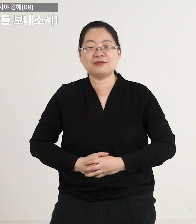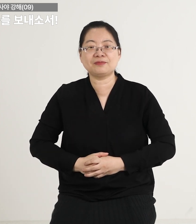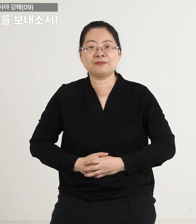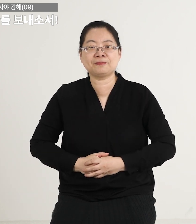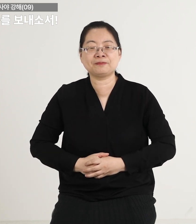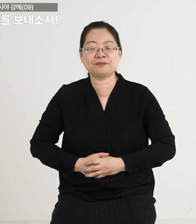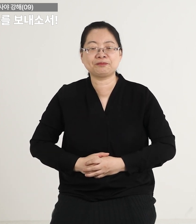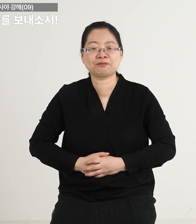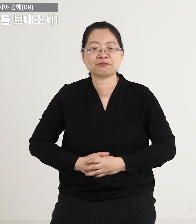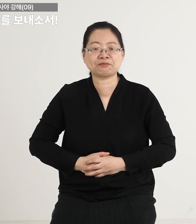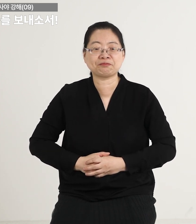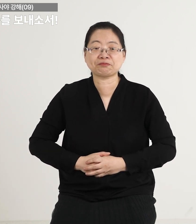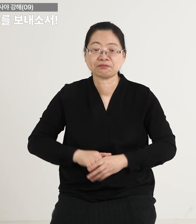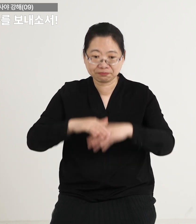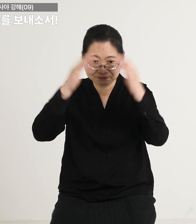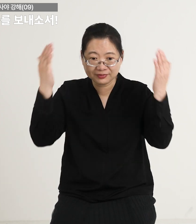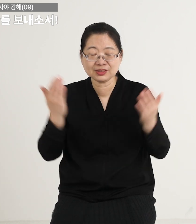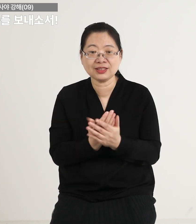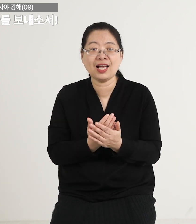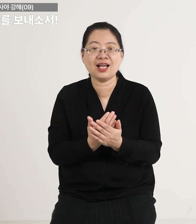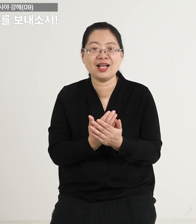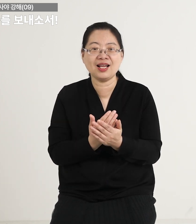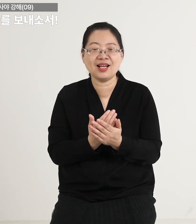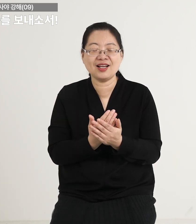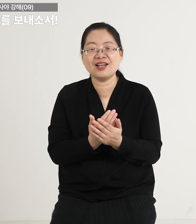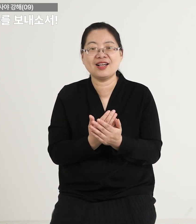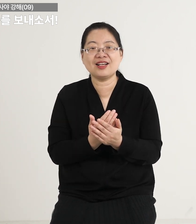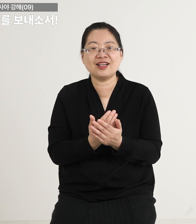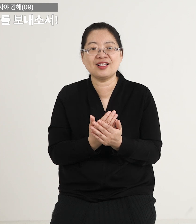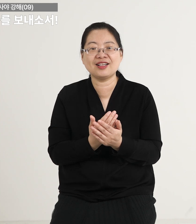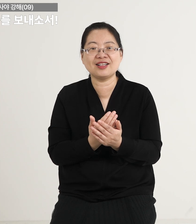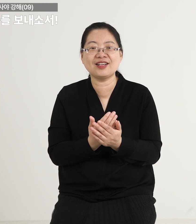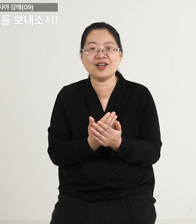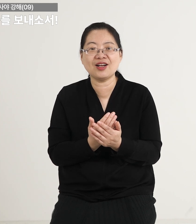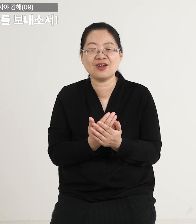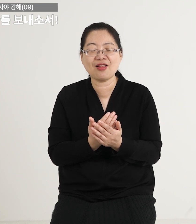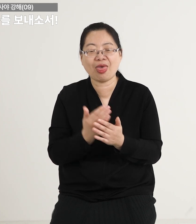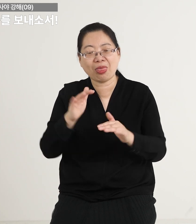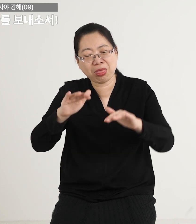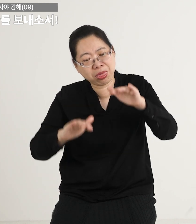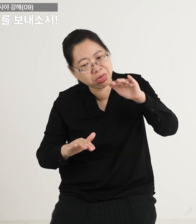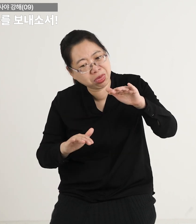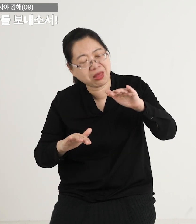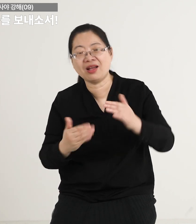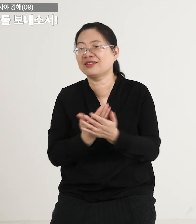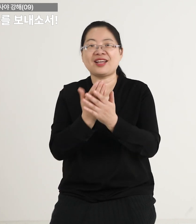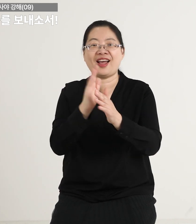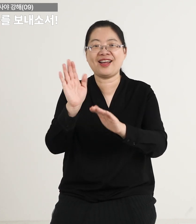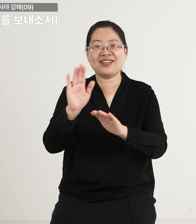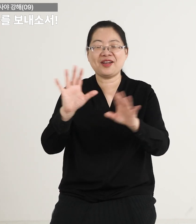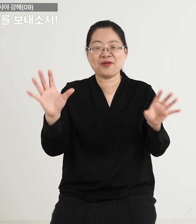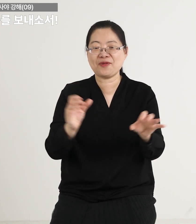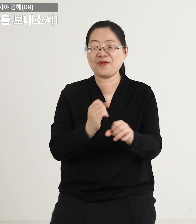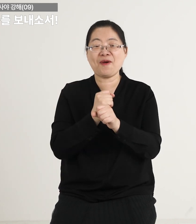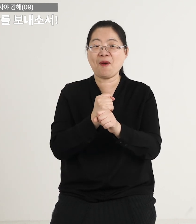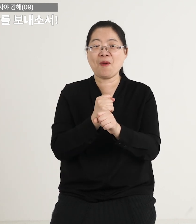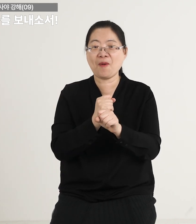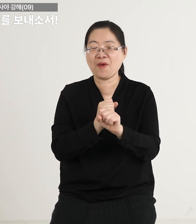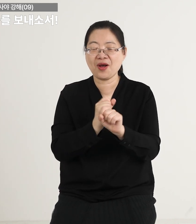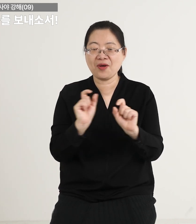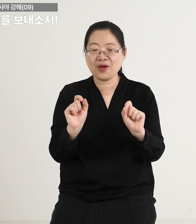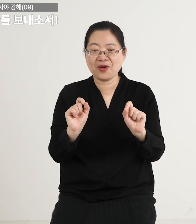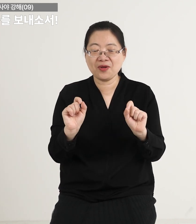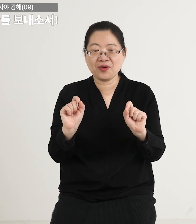뭐 어느 영역 하나 불균형스러운 나라의 발전이 아니라 종합적으로 융성해